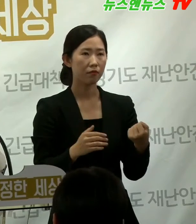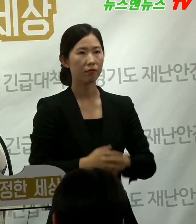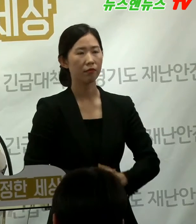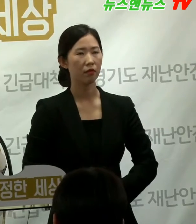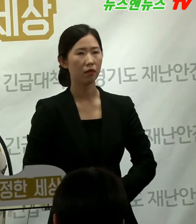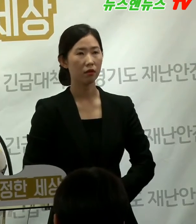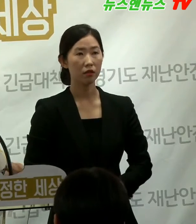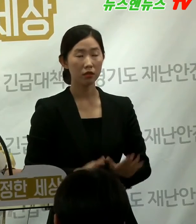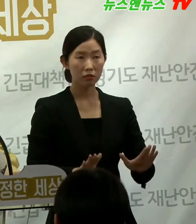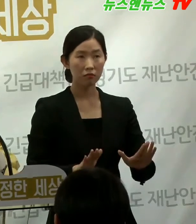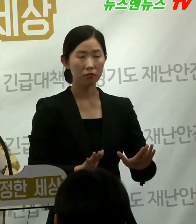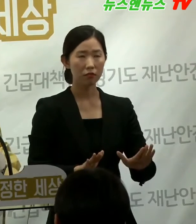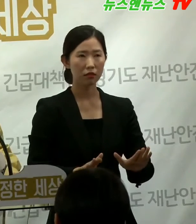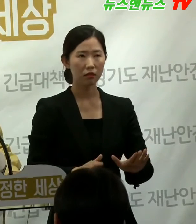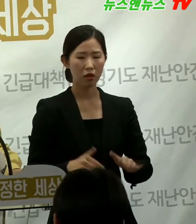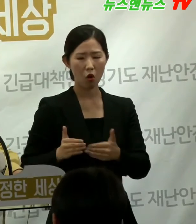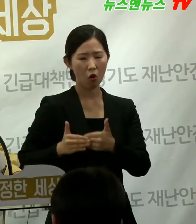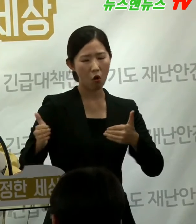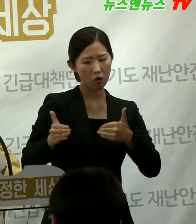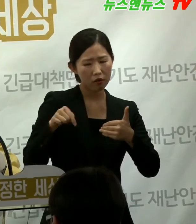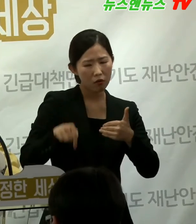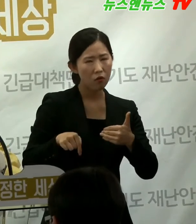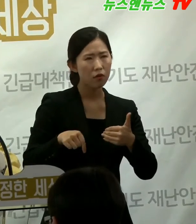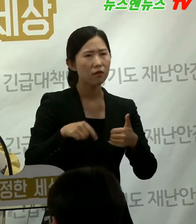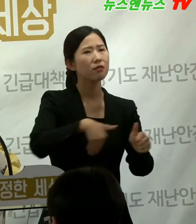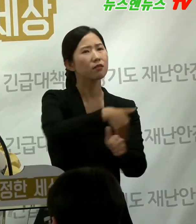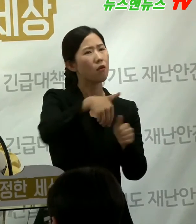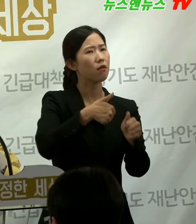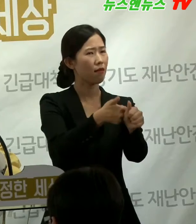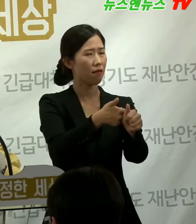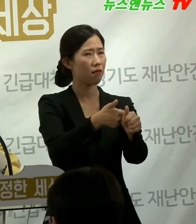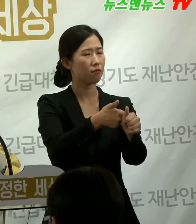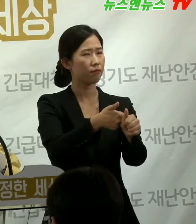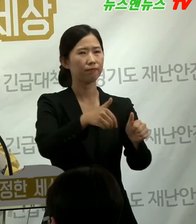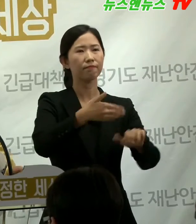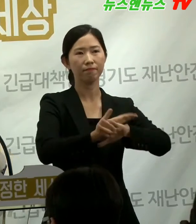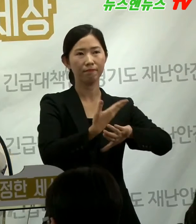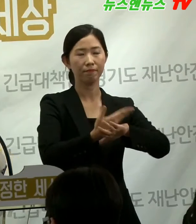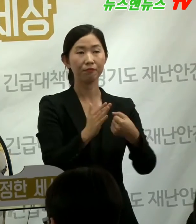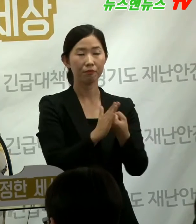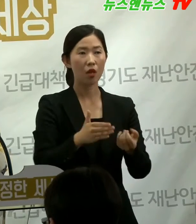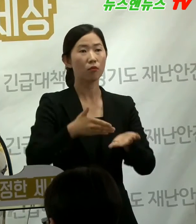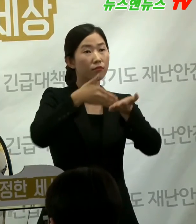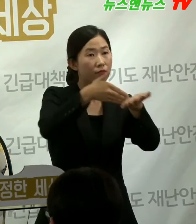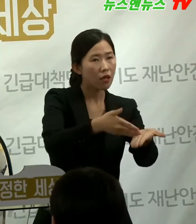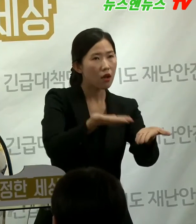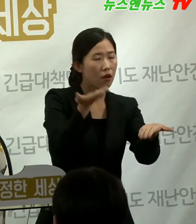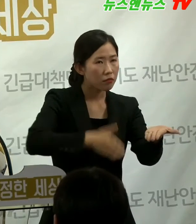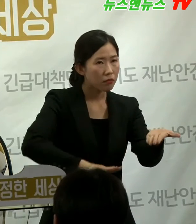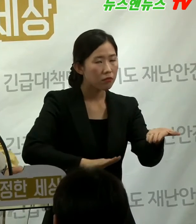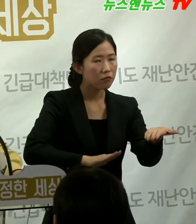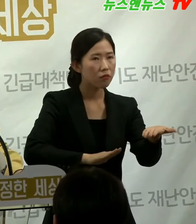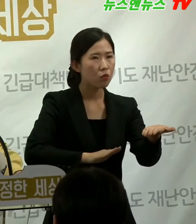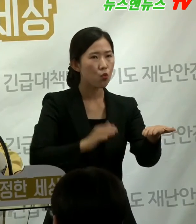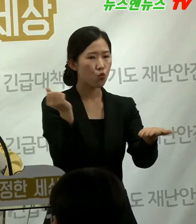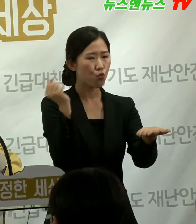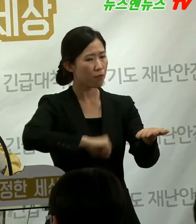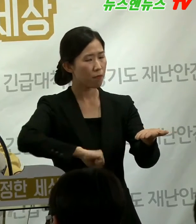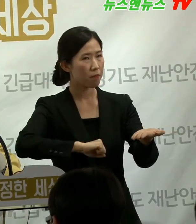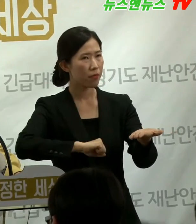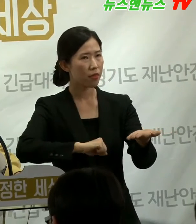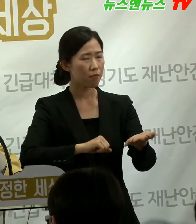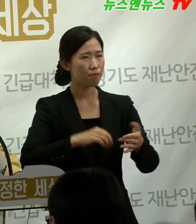부분은 현장 상황에 따라 좀 다를 수 있기 때문에 요건은 하되 이걸 위반 사항으로 명시하지는